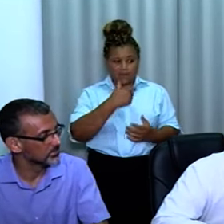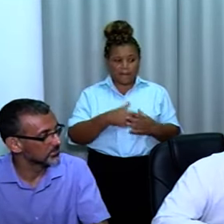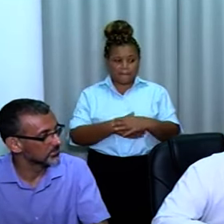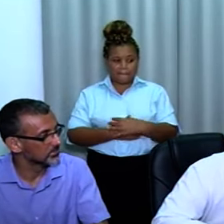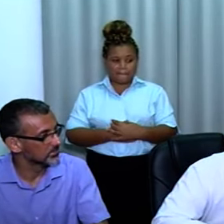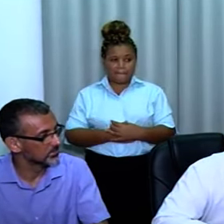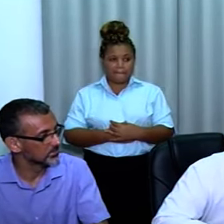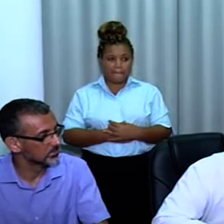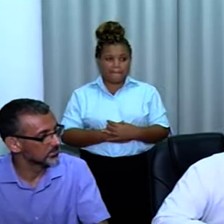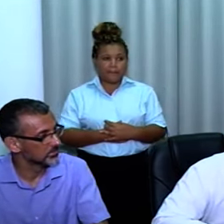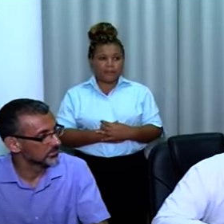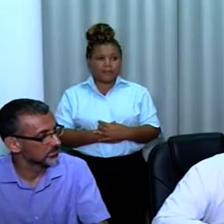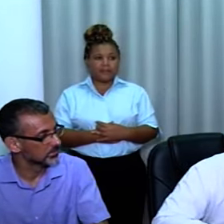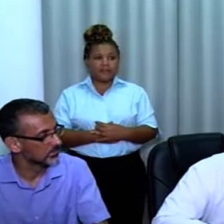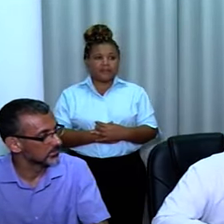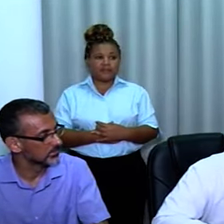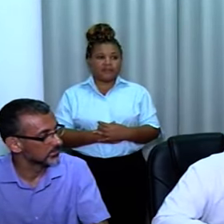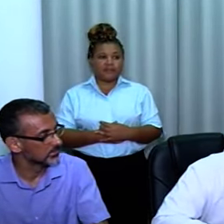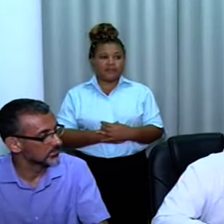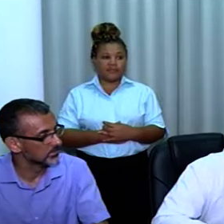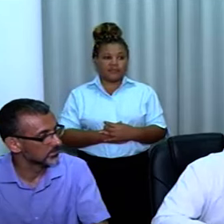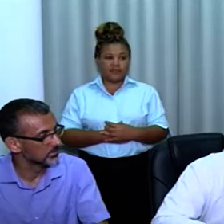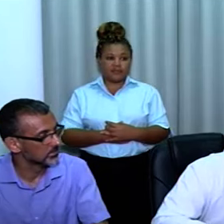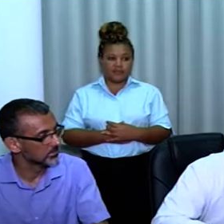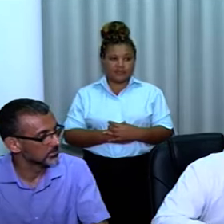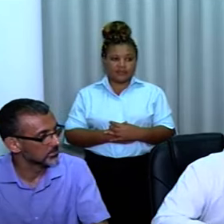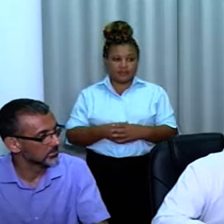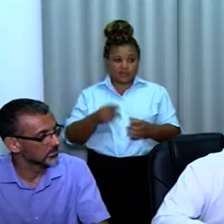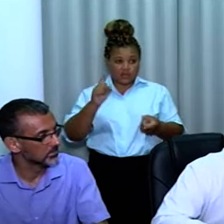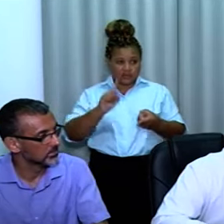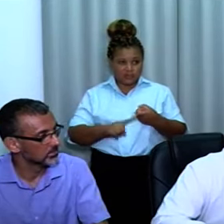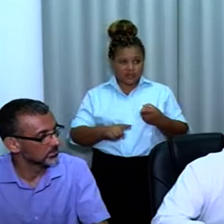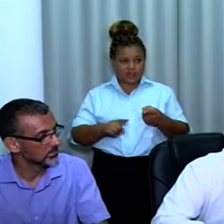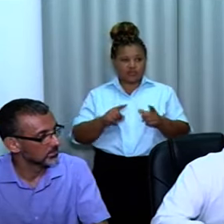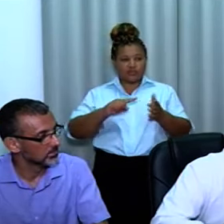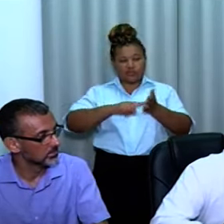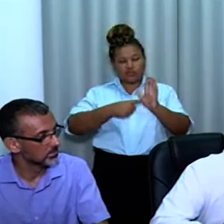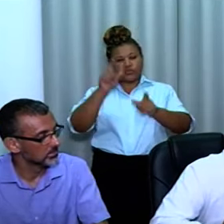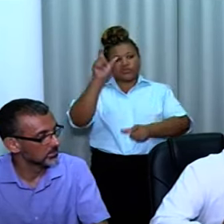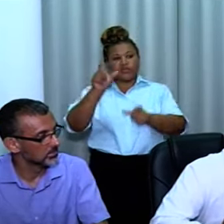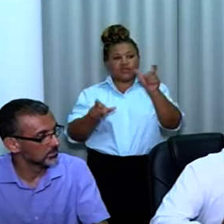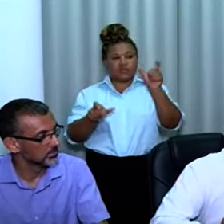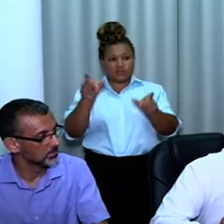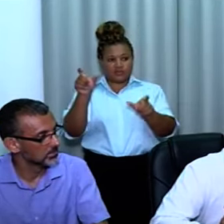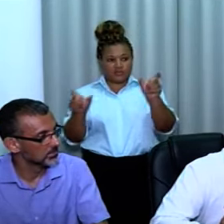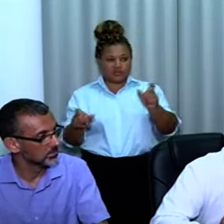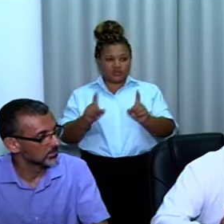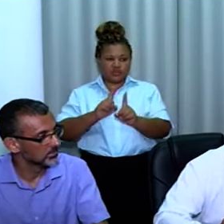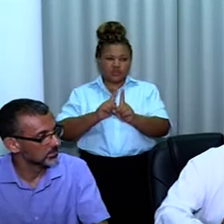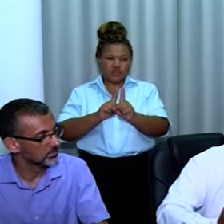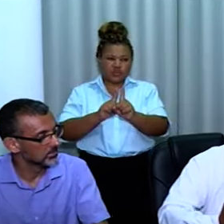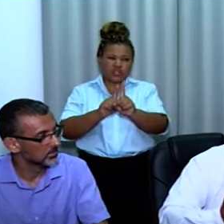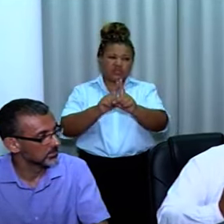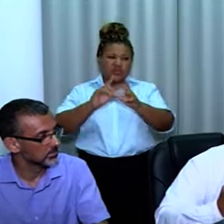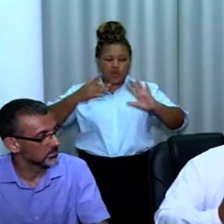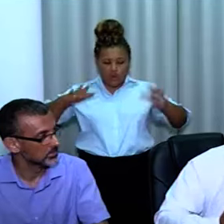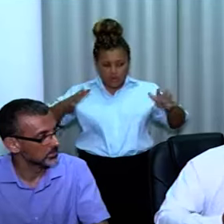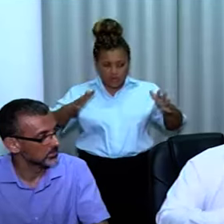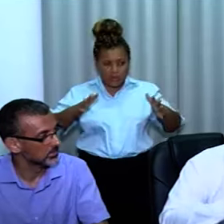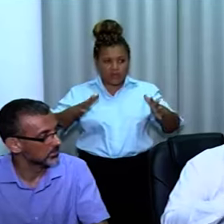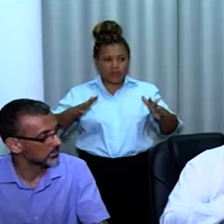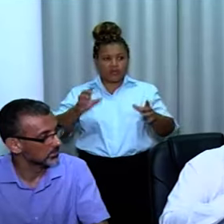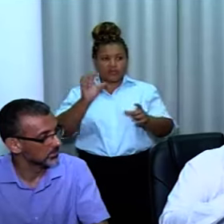qu'à ça mais faire assez. On connaît. Il est important qui pour empêcher et qui ont ça virus, il est important pour qui empêcher les